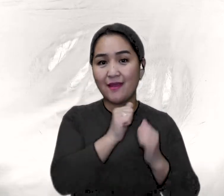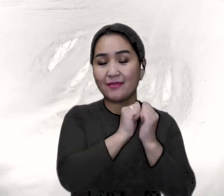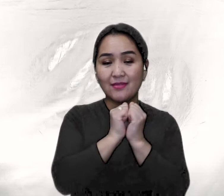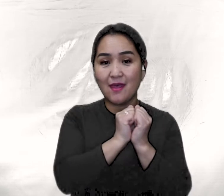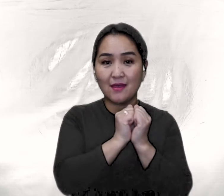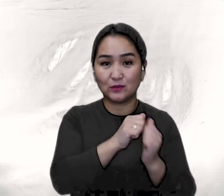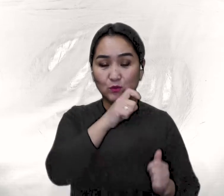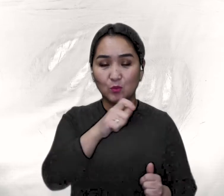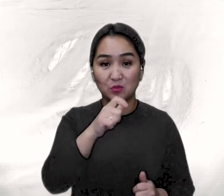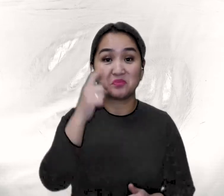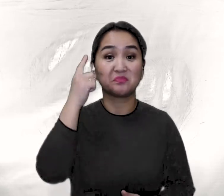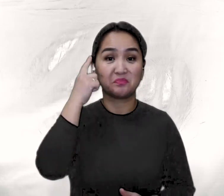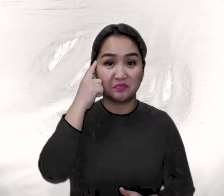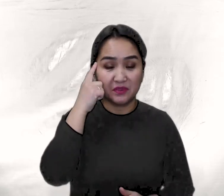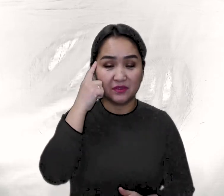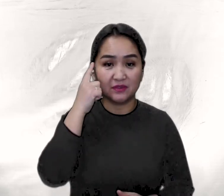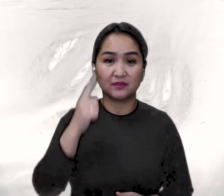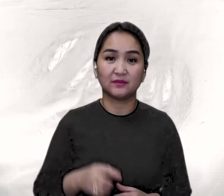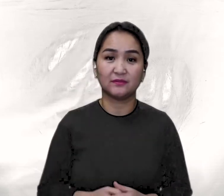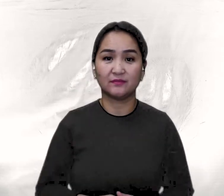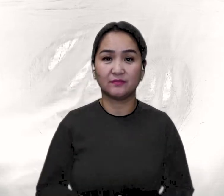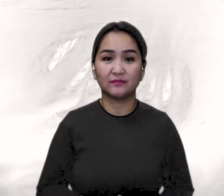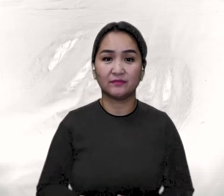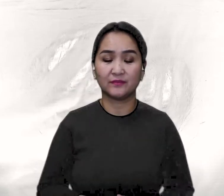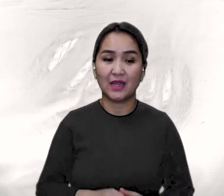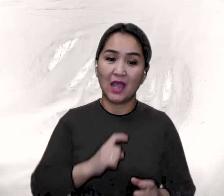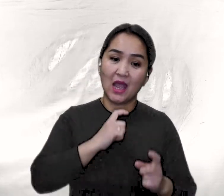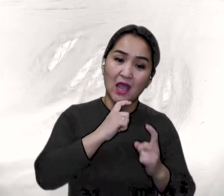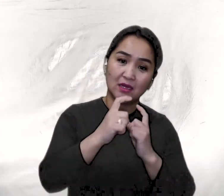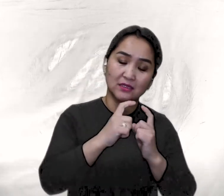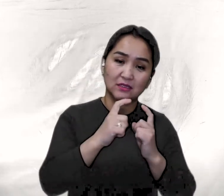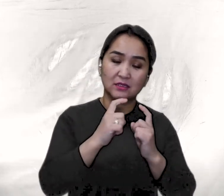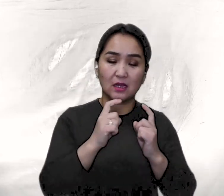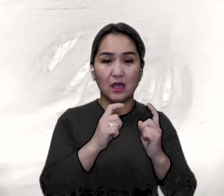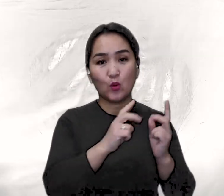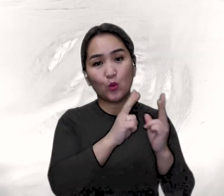найз. Тэгээд одоо таарч байгаа үргэж байгаа хүн.